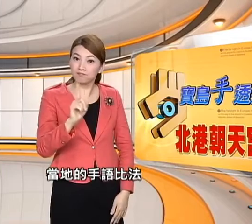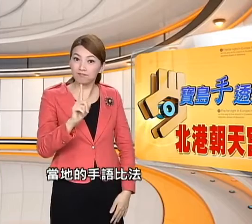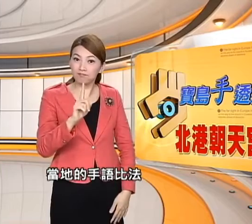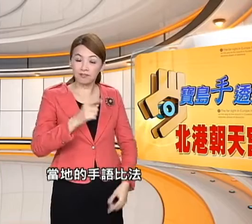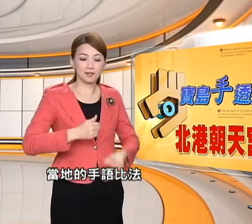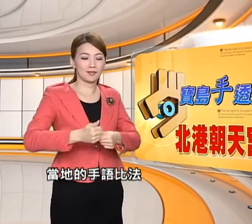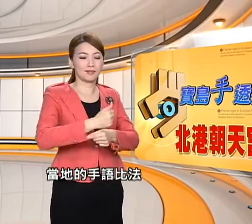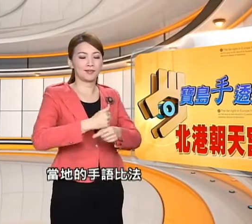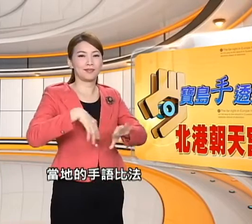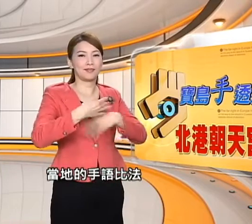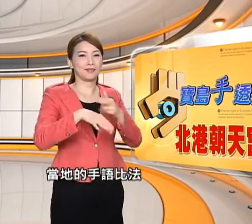笔法。